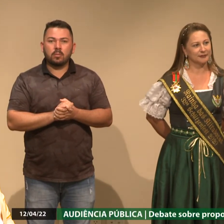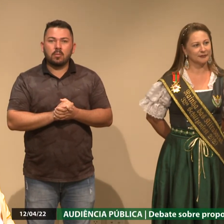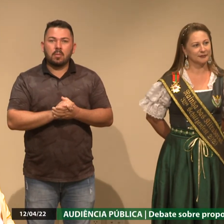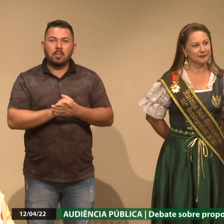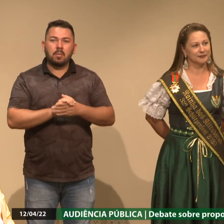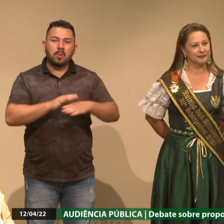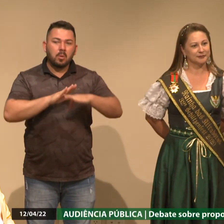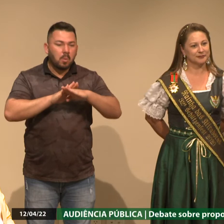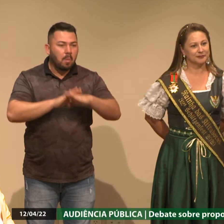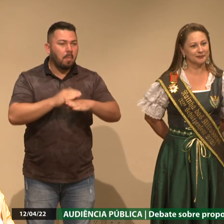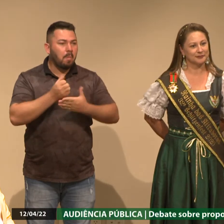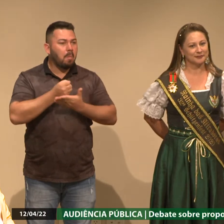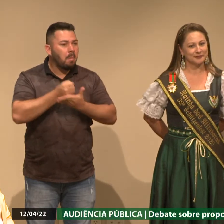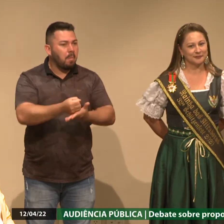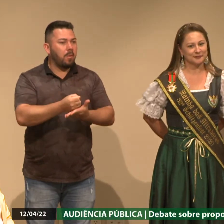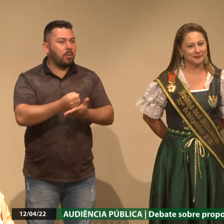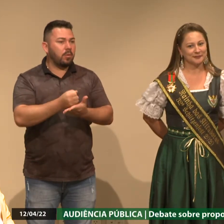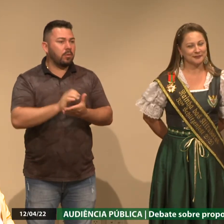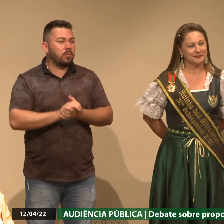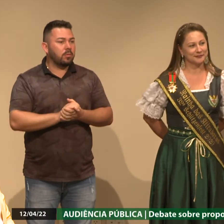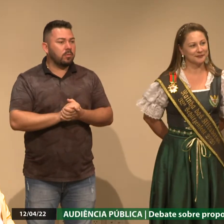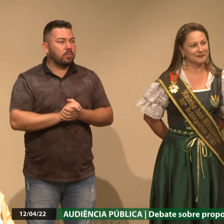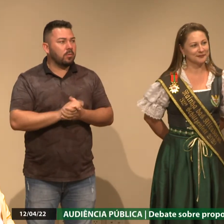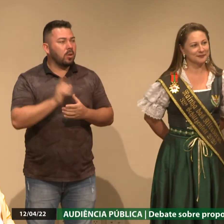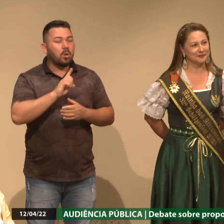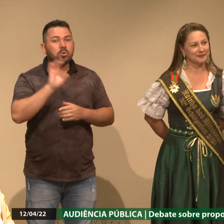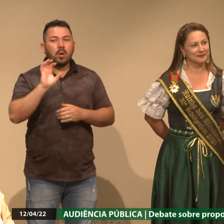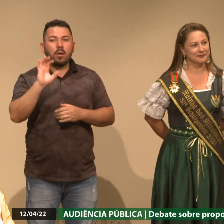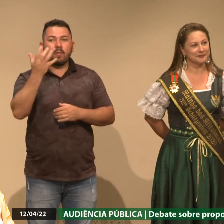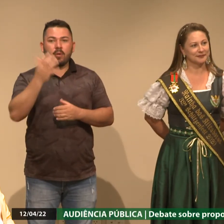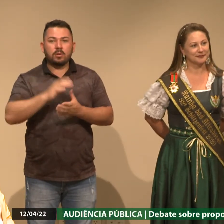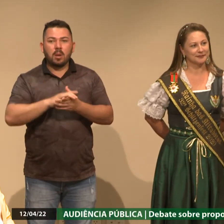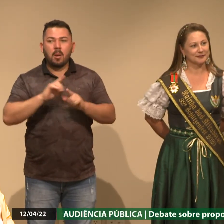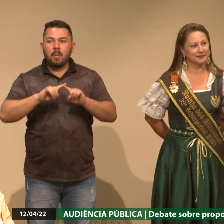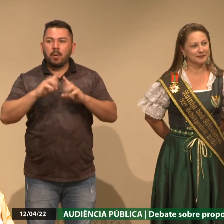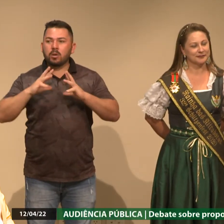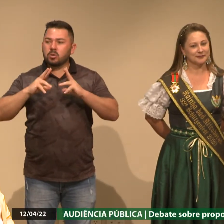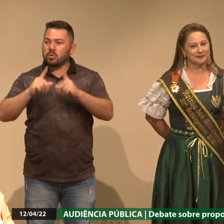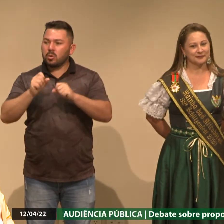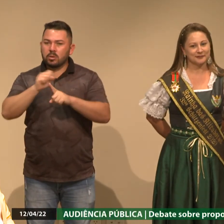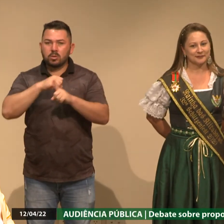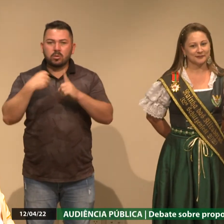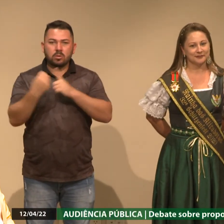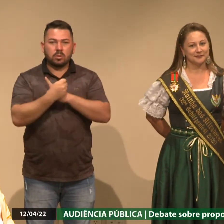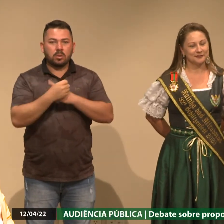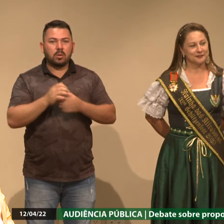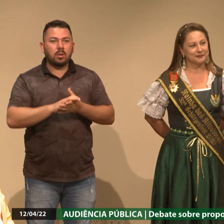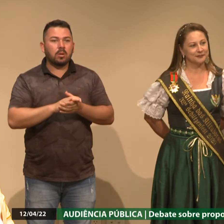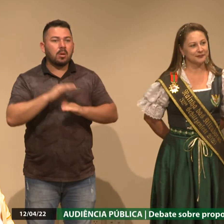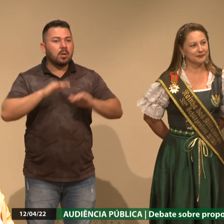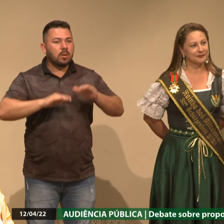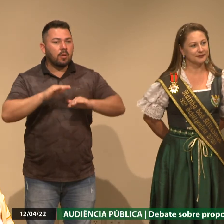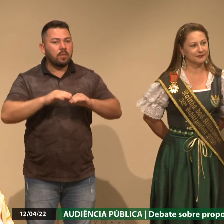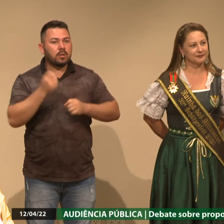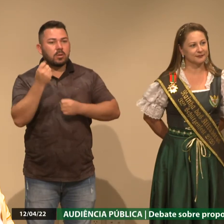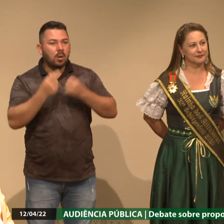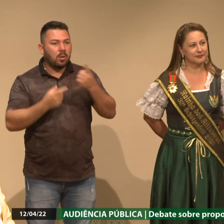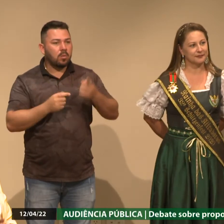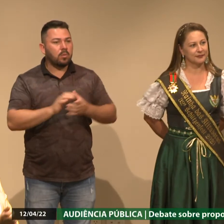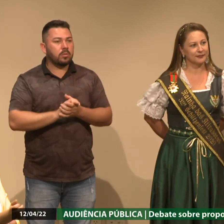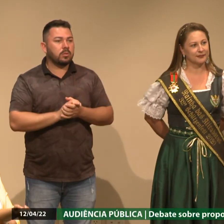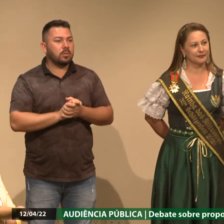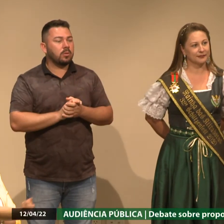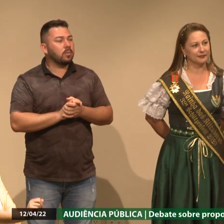apoio que tem dado não somente assistir mais com todas as sociedades que talvez algumas aqui